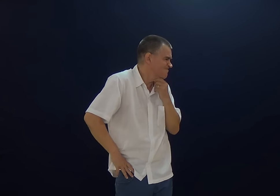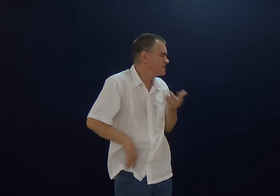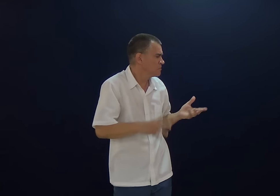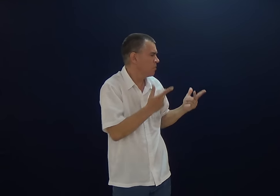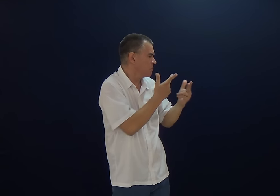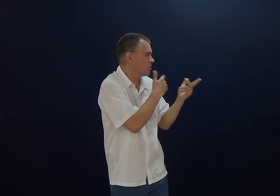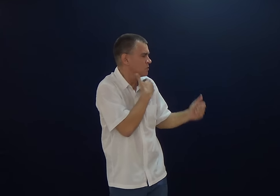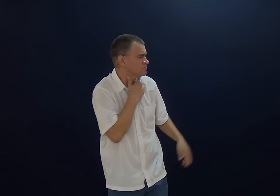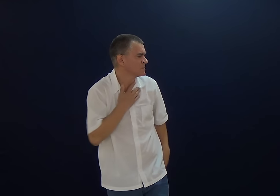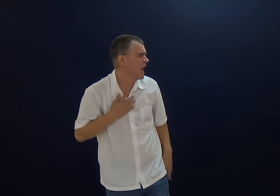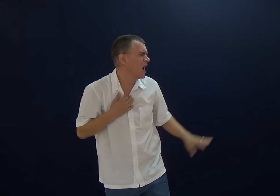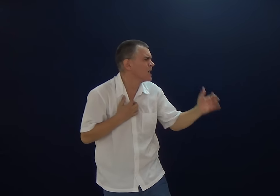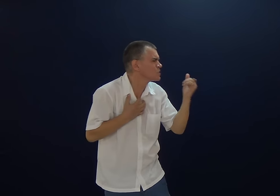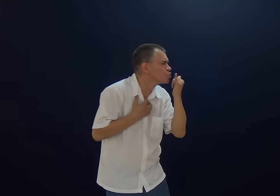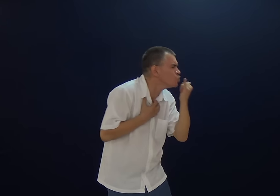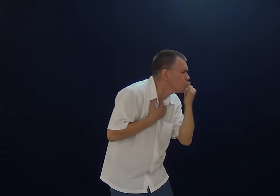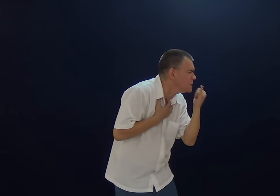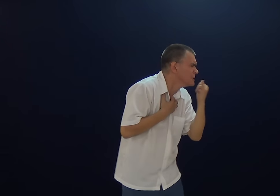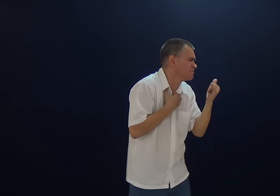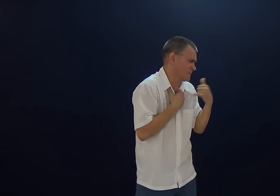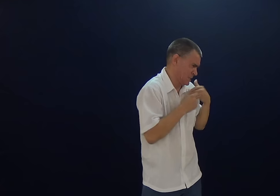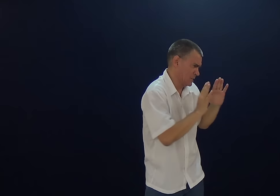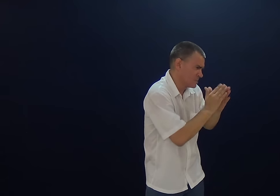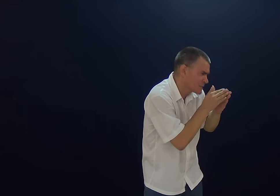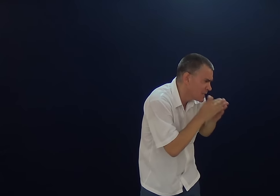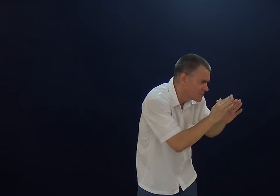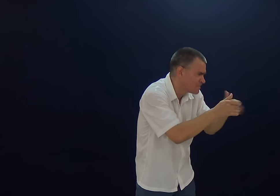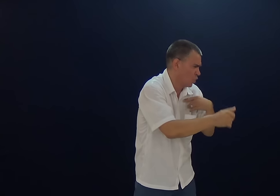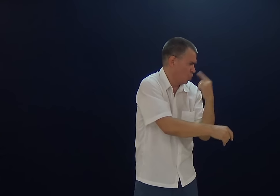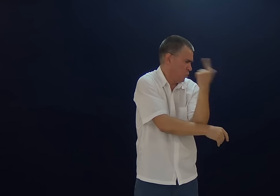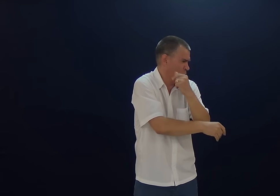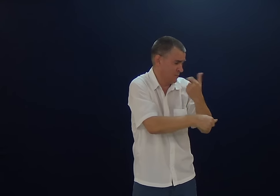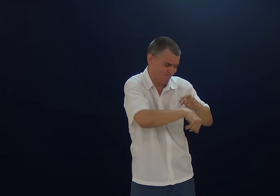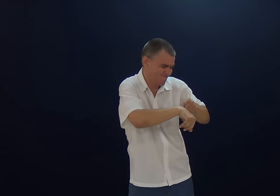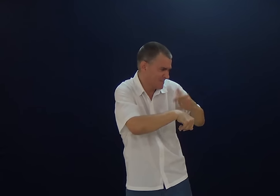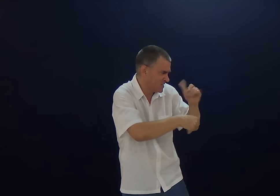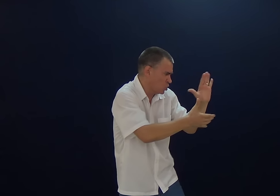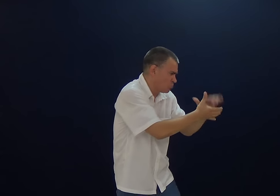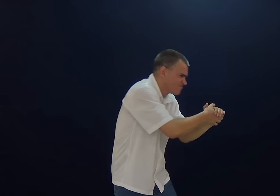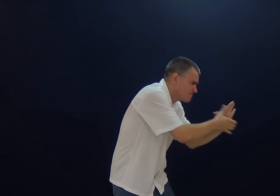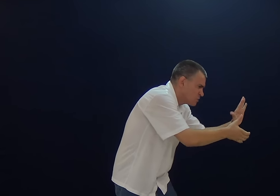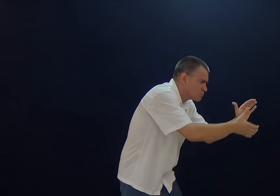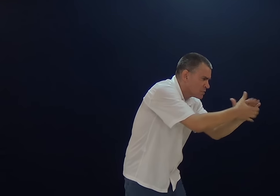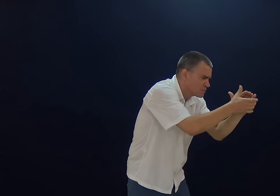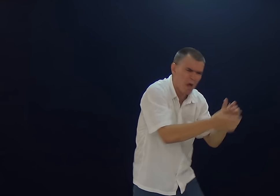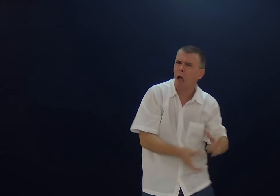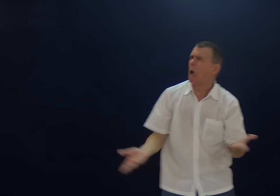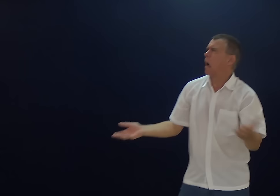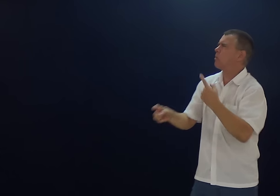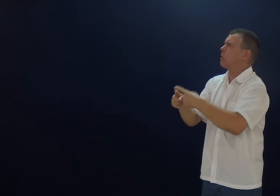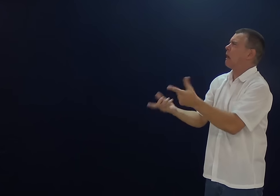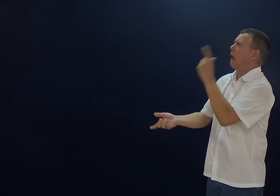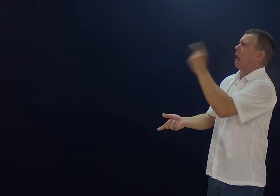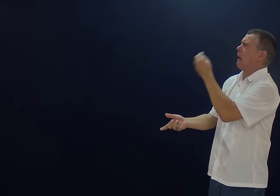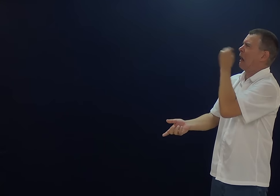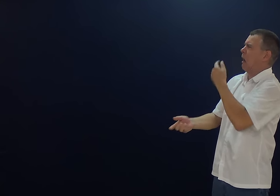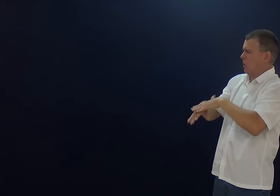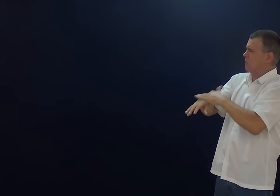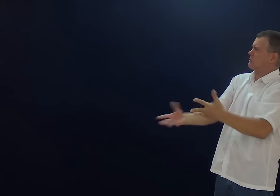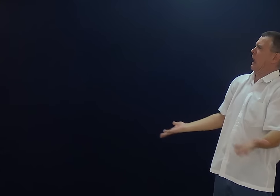aqu aquela conversa que é uma conversa de fofoca e você tem a sua postura tem que ser essa Desculpa com licença